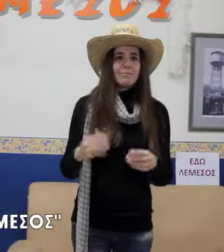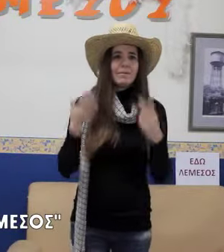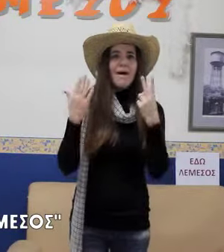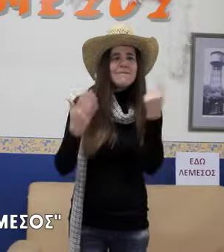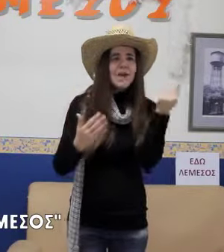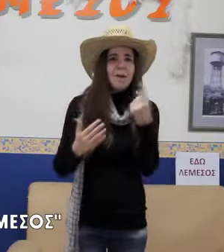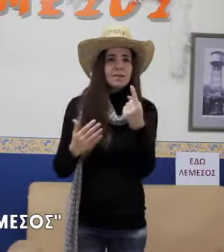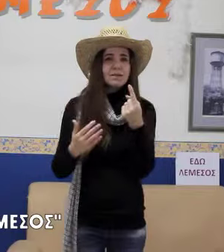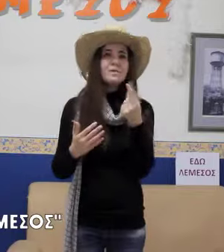7:30 το απόγευμα.